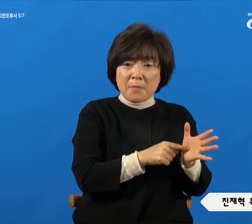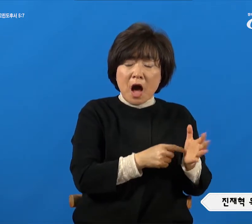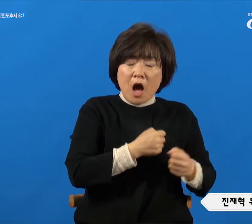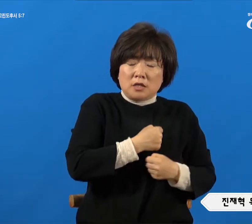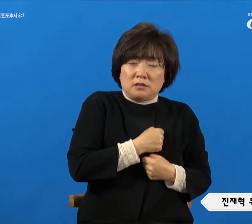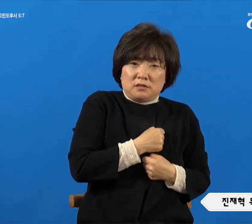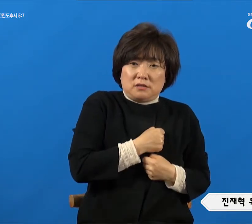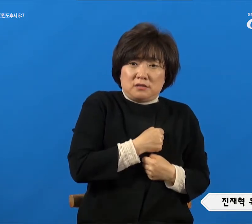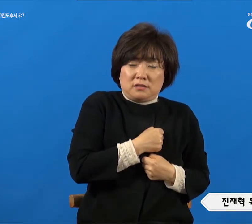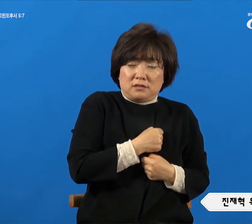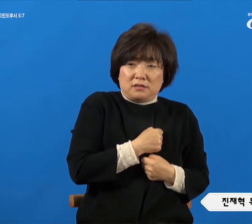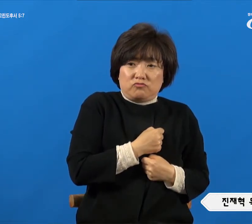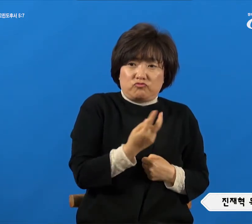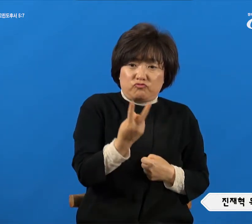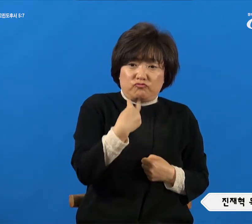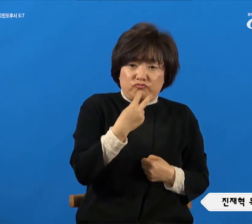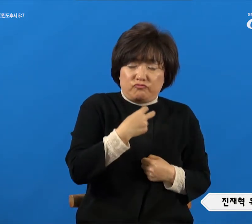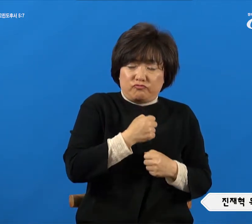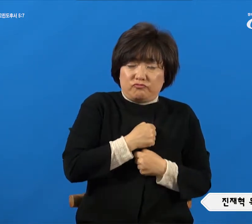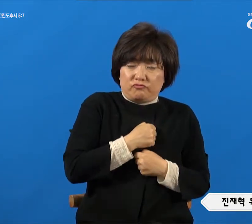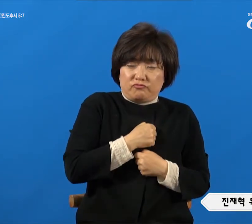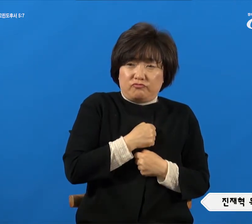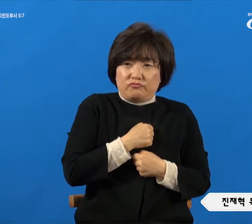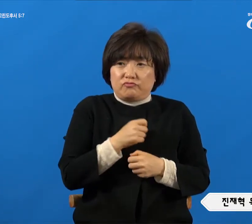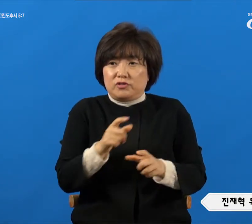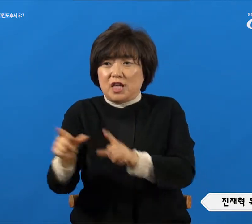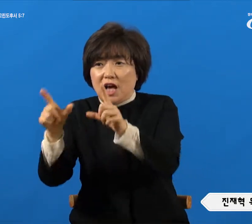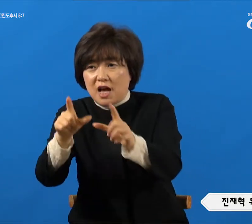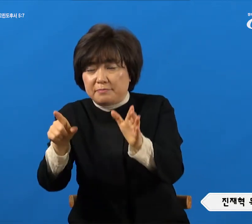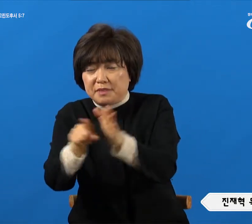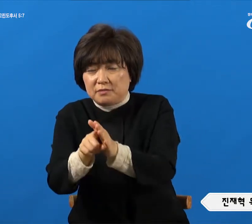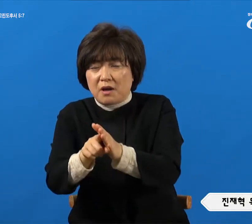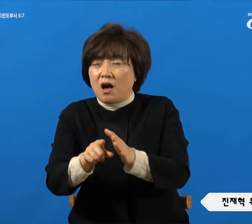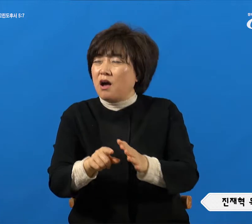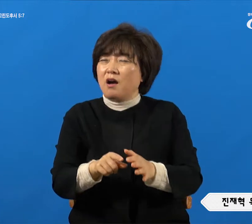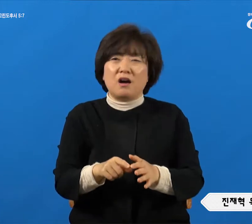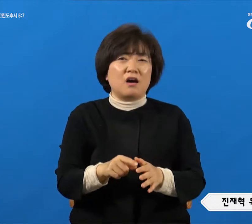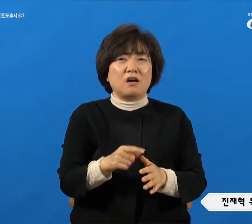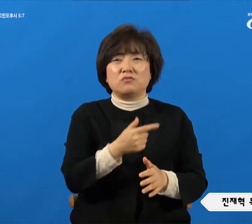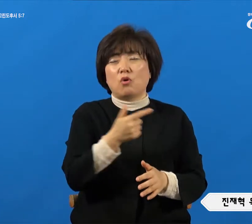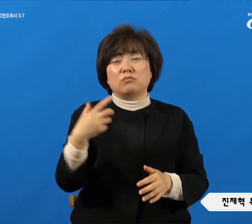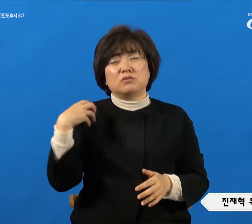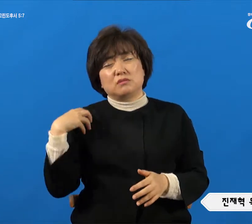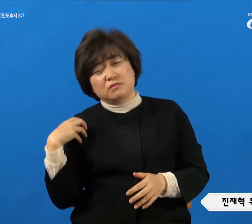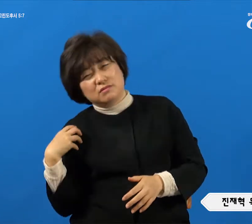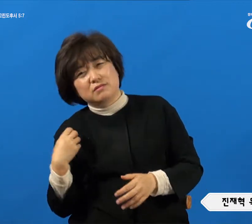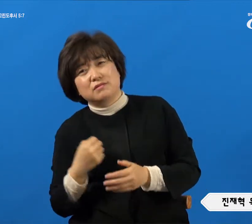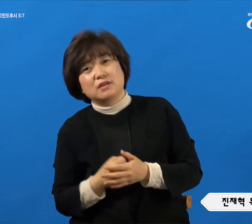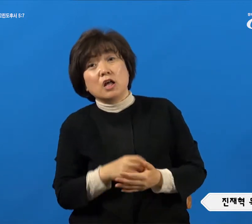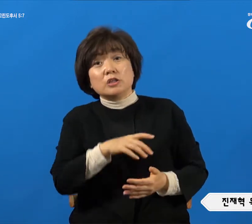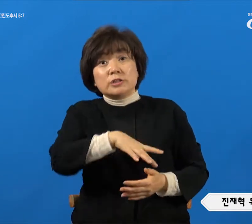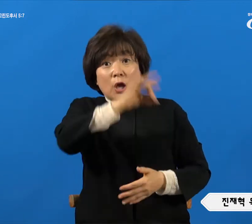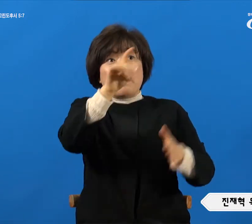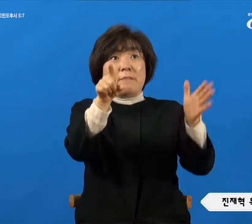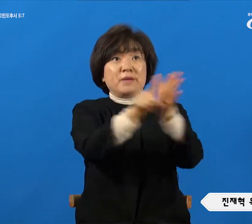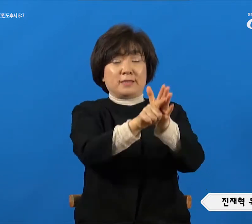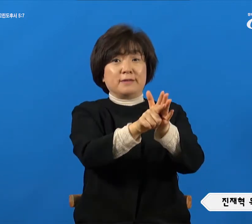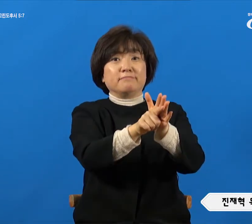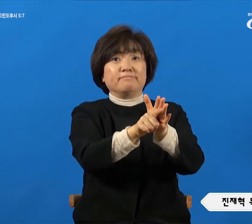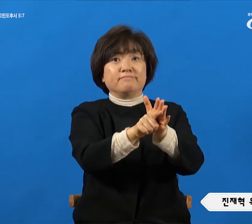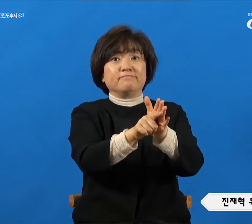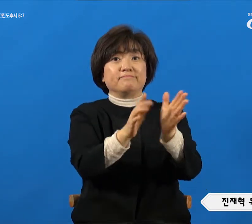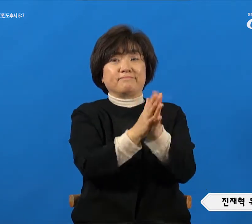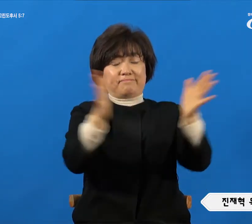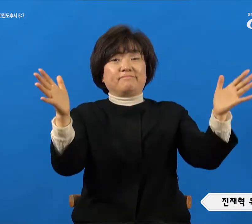믿음까지 지키는 것이 너무나 부담스럽기도 합니다. 믿음이 뜨거웠던 때도 있었습니다.